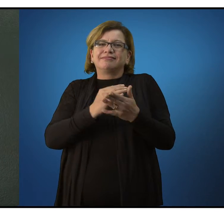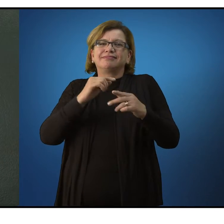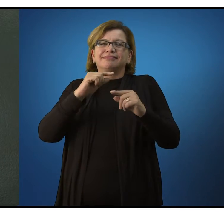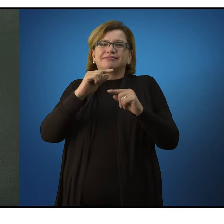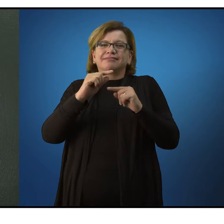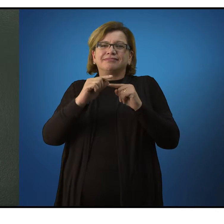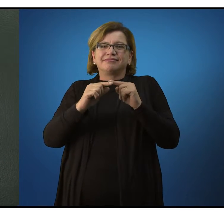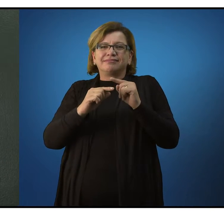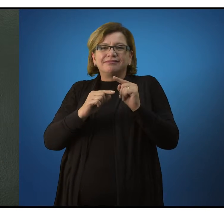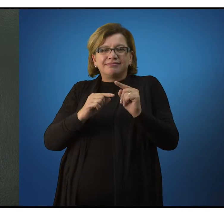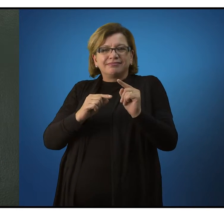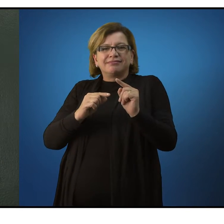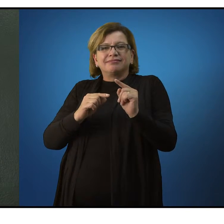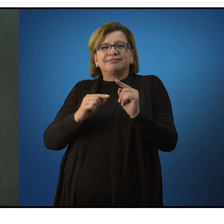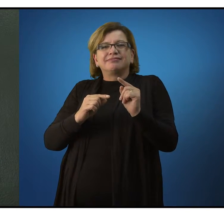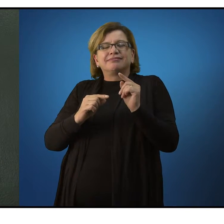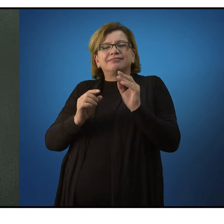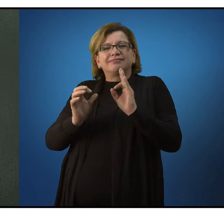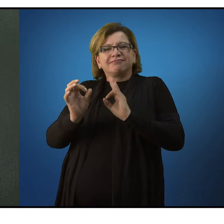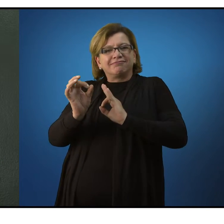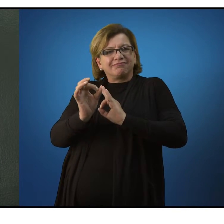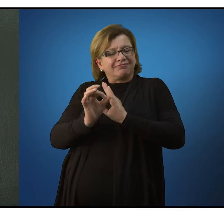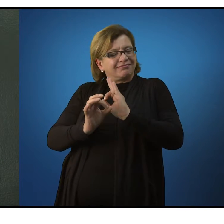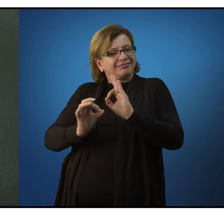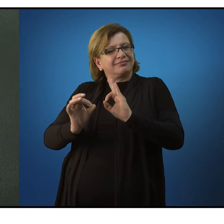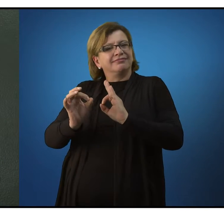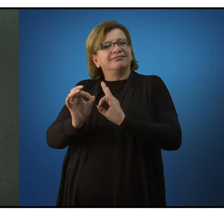de orientações